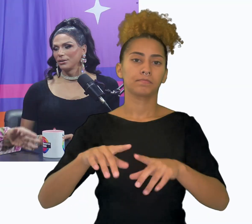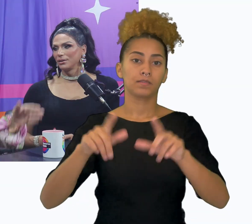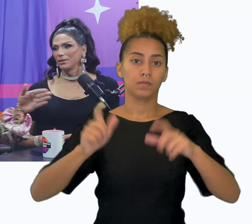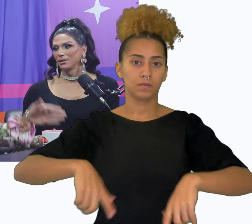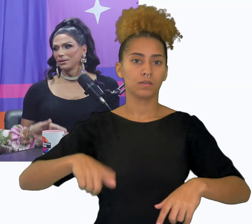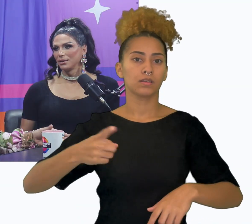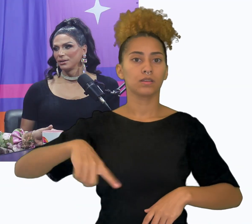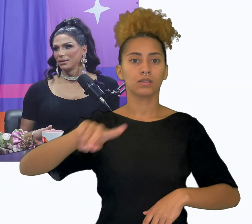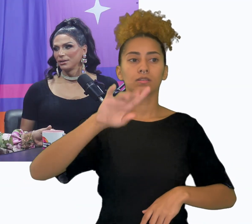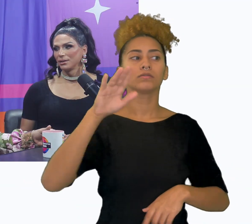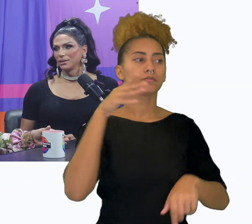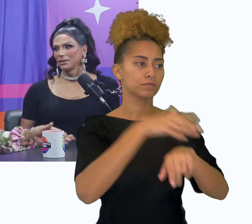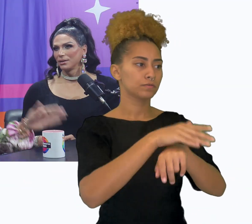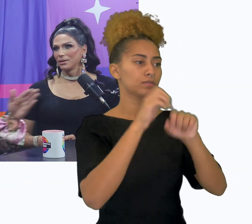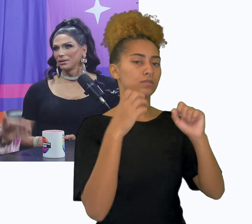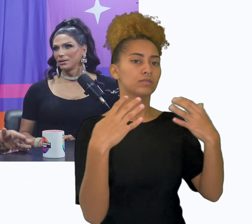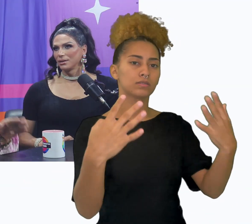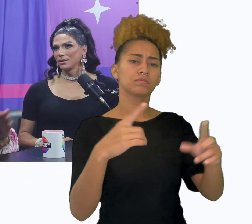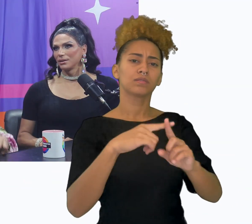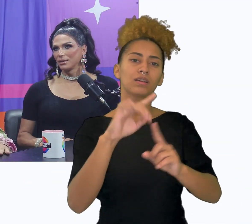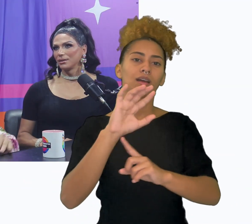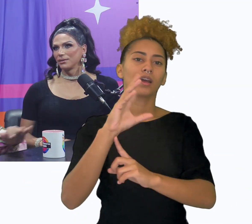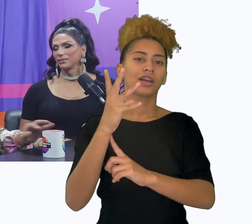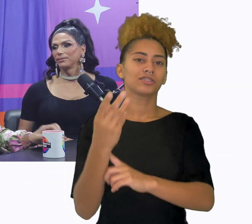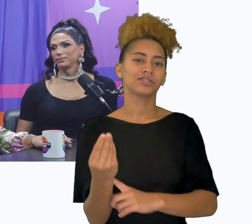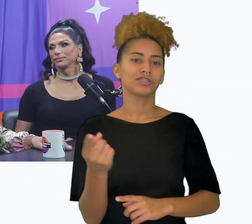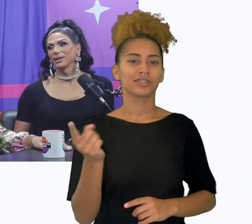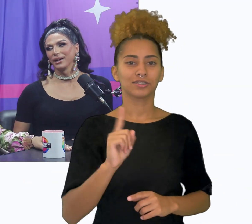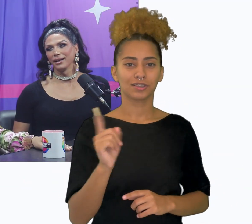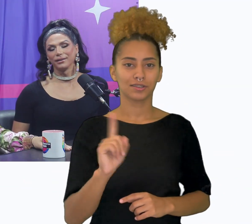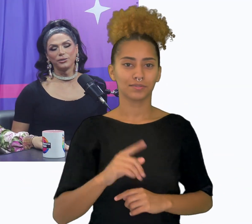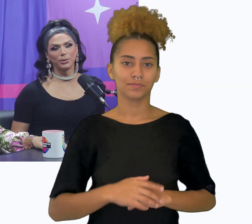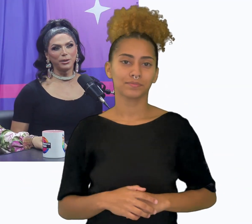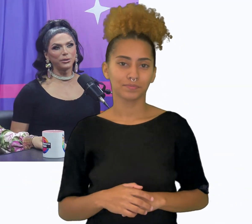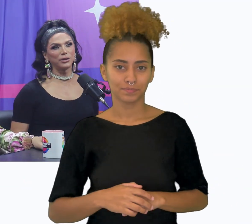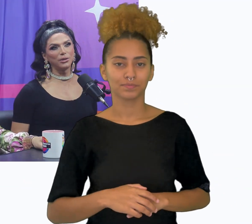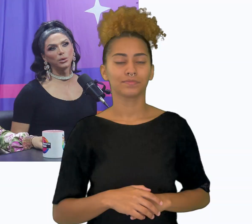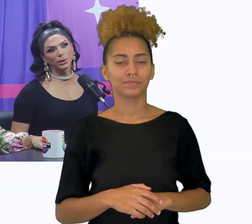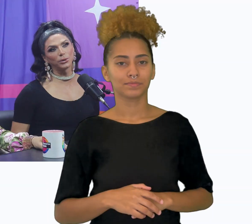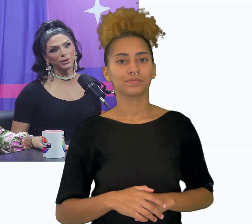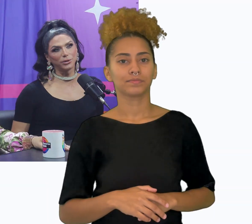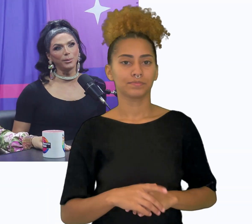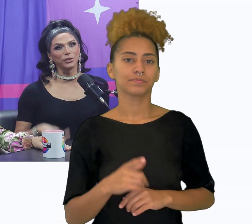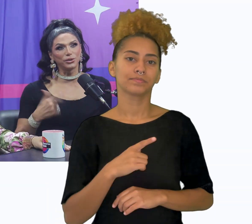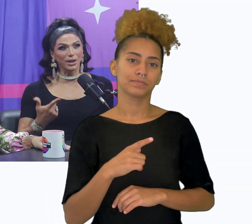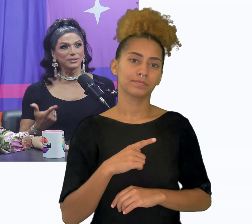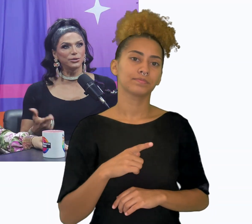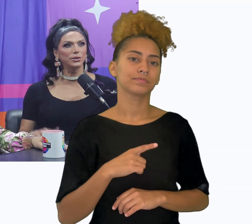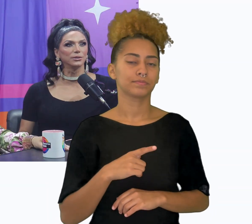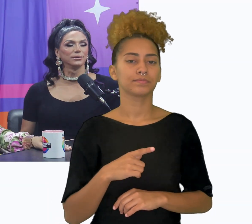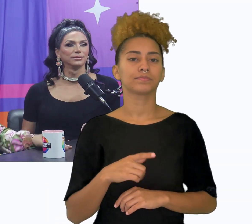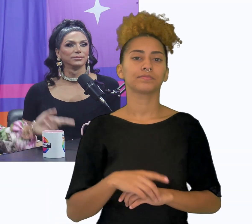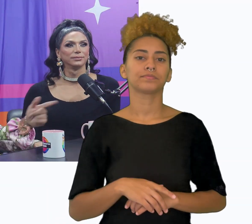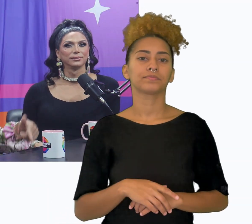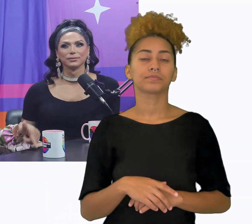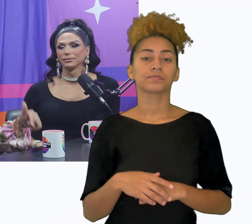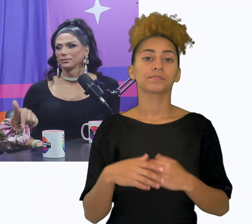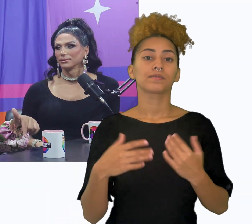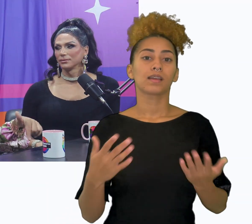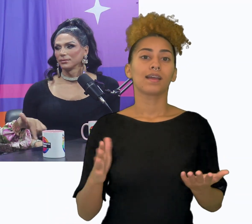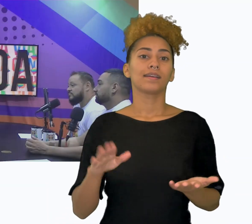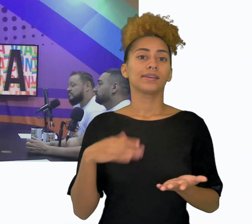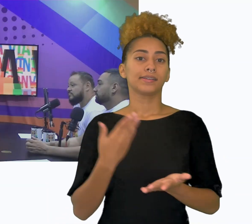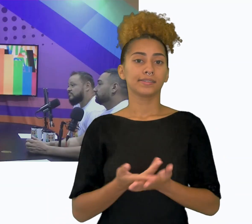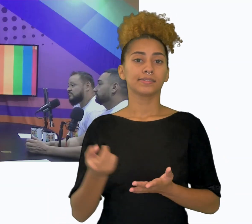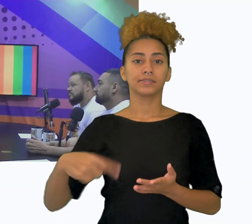o público foi ver a gente, mas os artistas não. Dificilmente você vê um outro ator transformista te assistindo. E daí